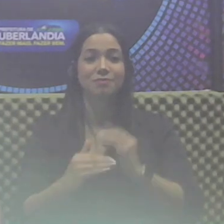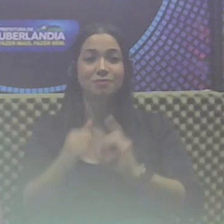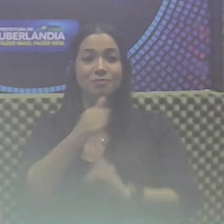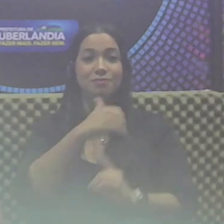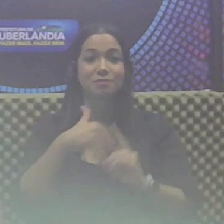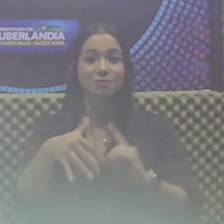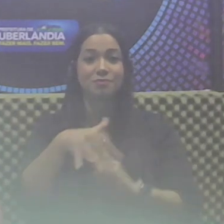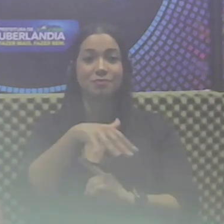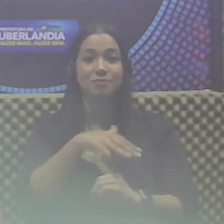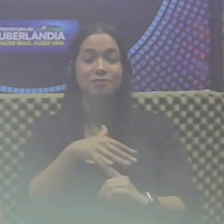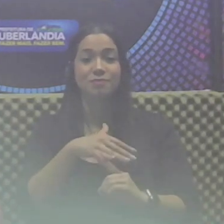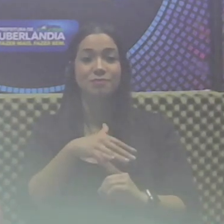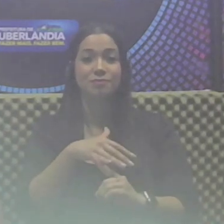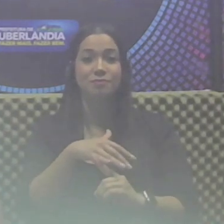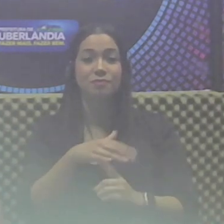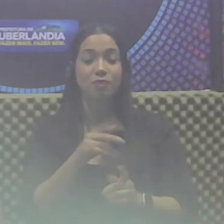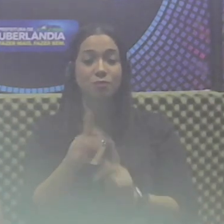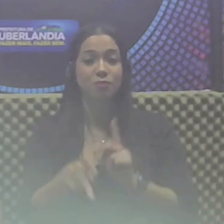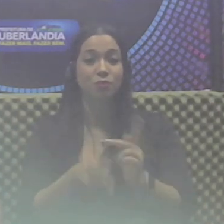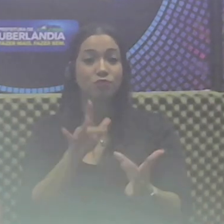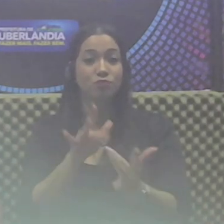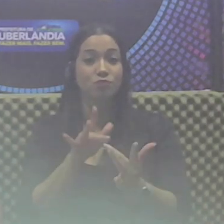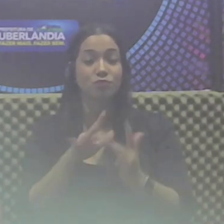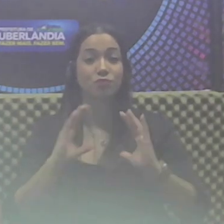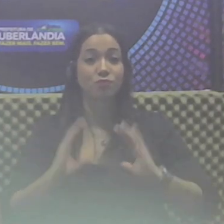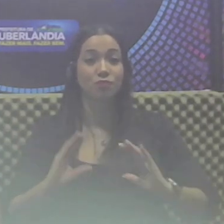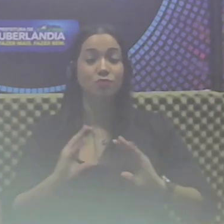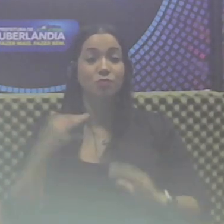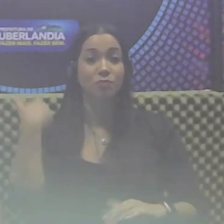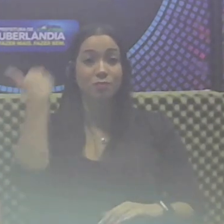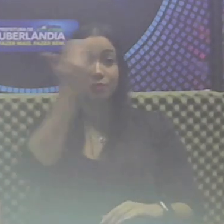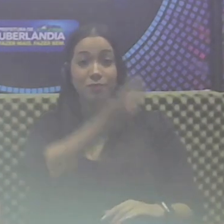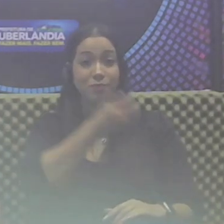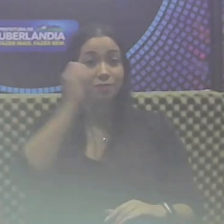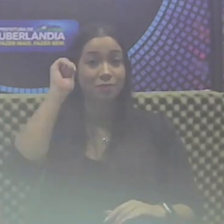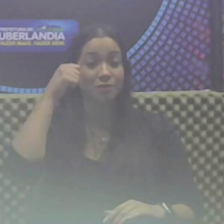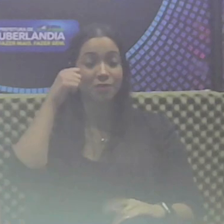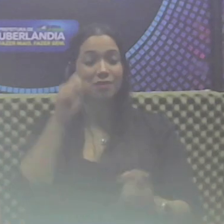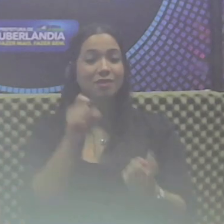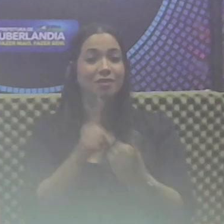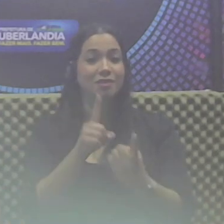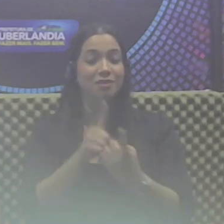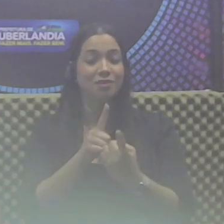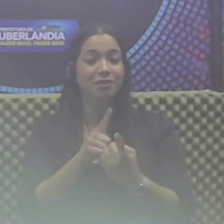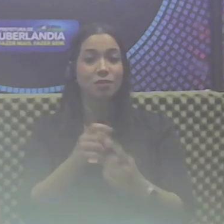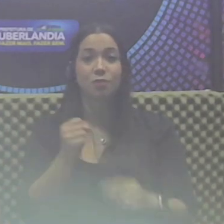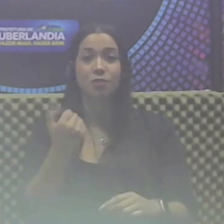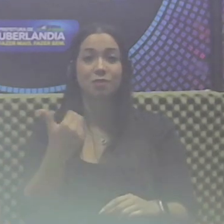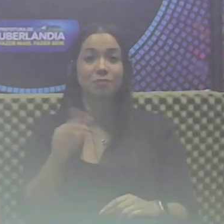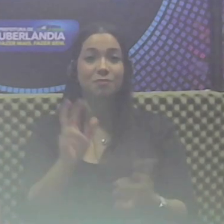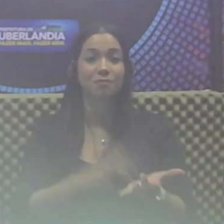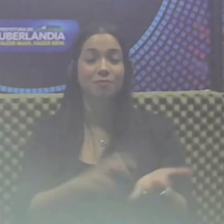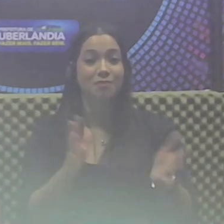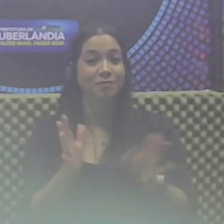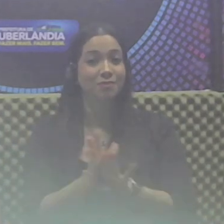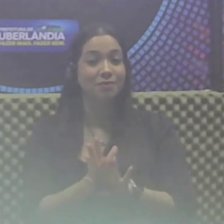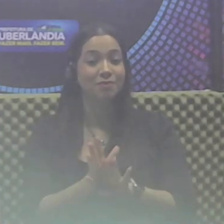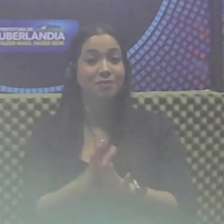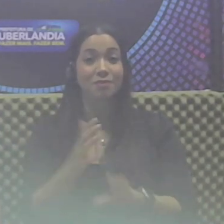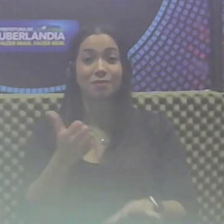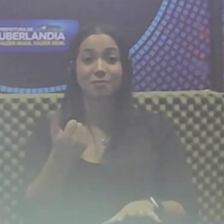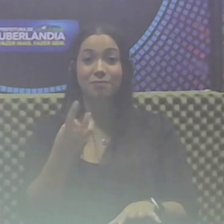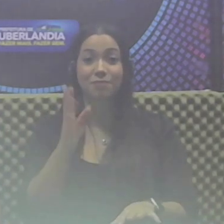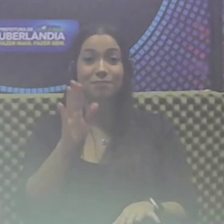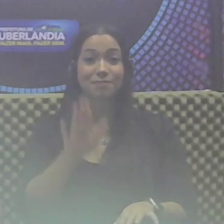Social para mais perto da população na Praça Maria Preta. O atendimento acontece de 8h30 da manhã até 1 da